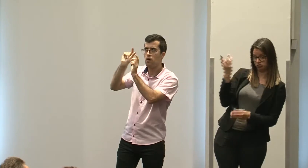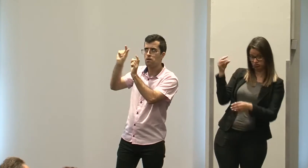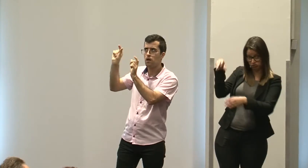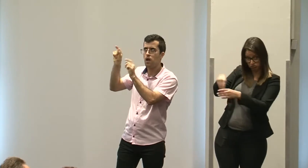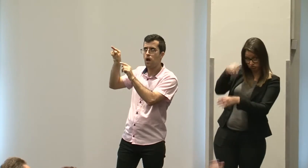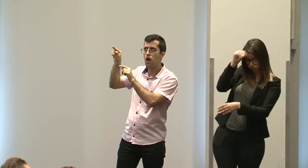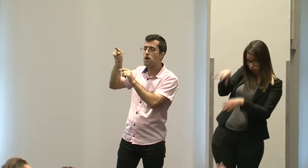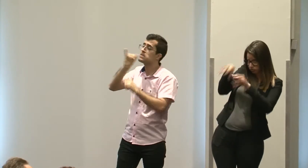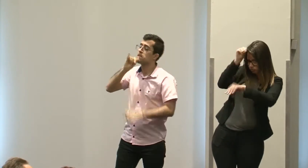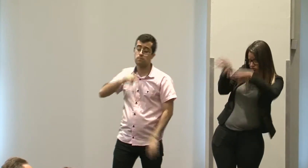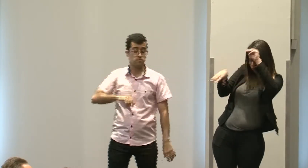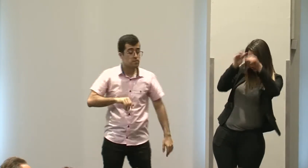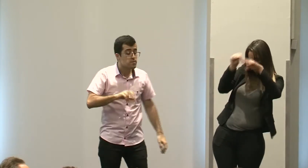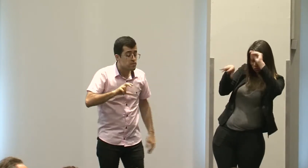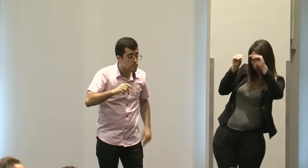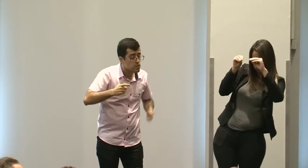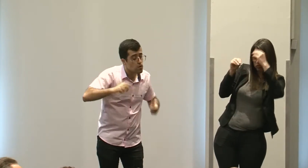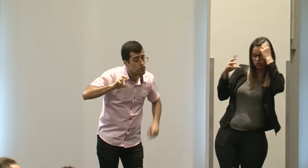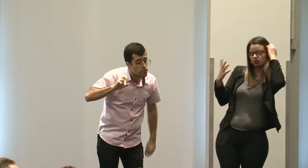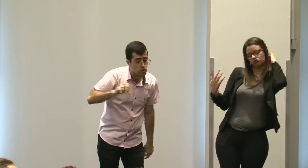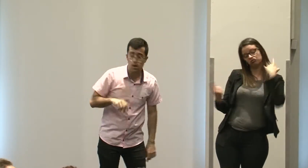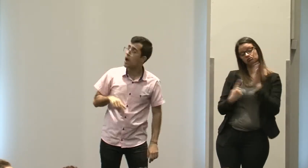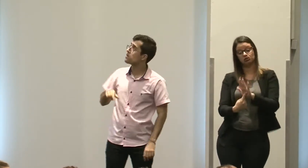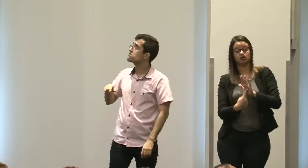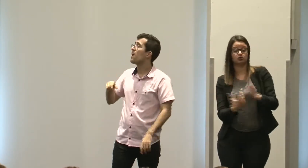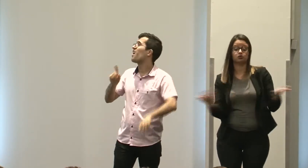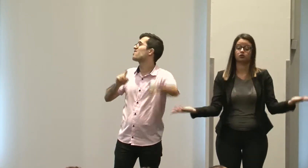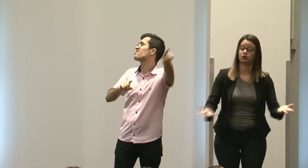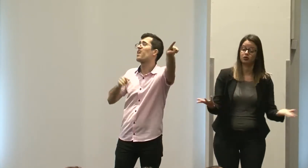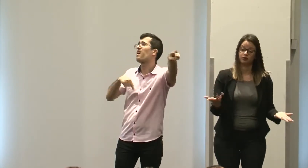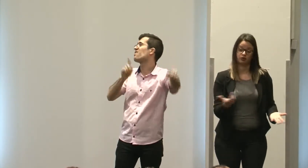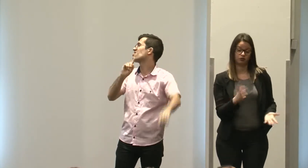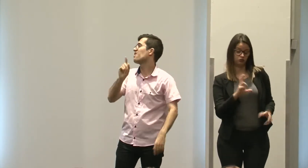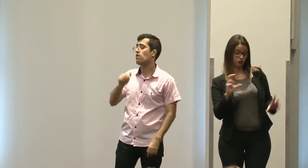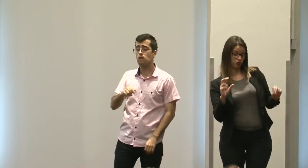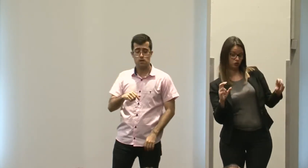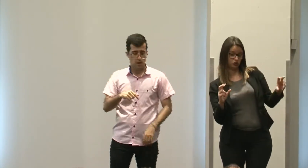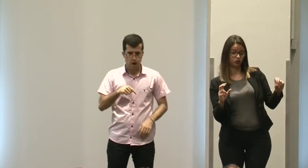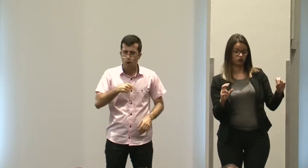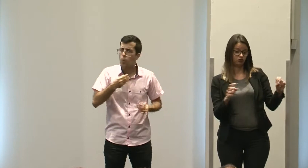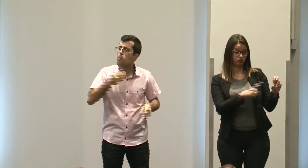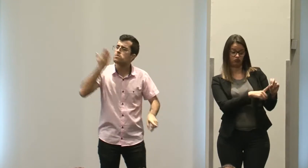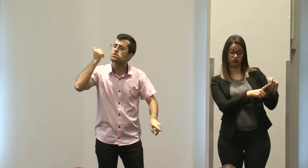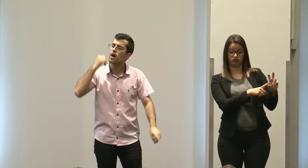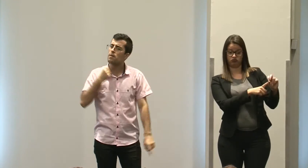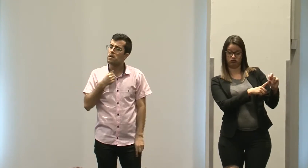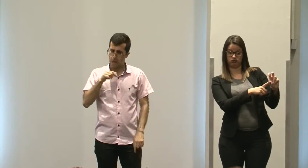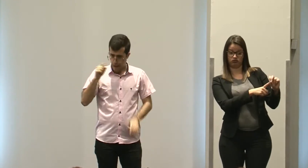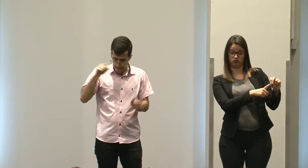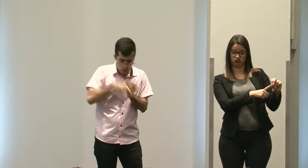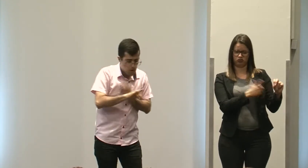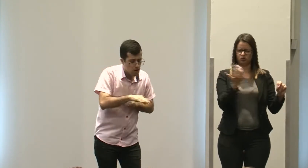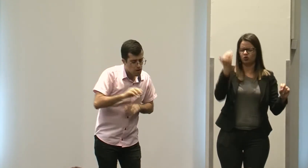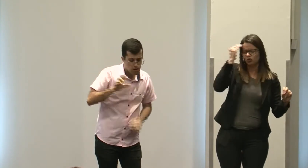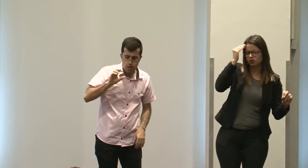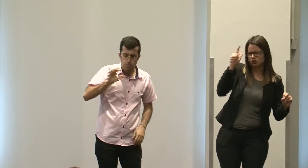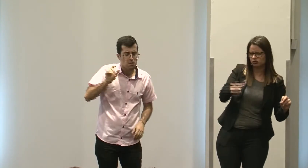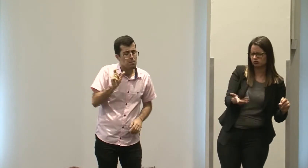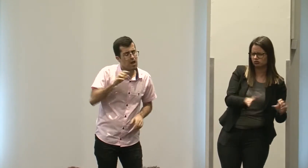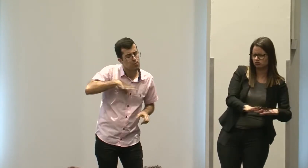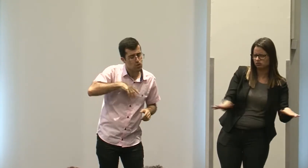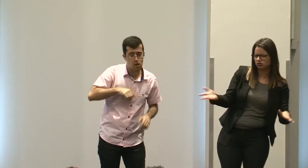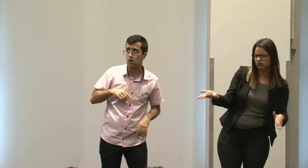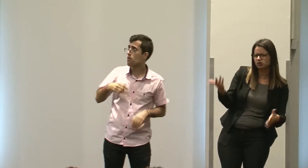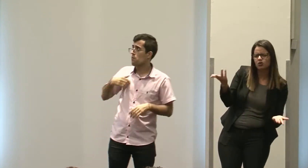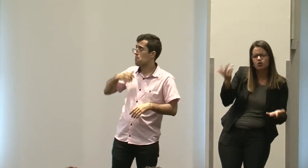a perceber o tipo de configuração. Ah, seu vovô, onde está? Ah, não está aqui não. Como essa criança